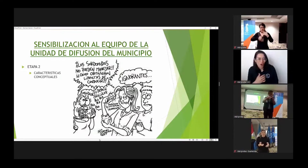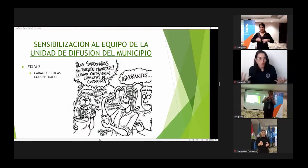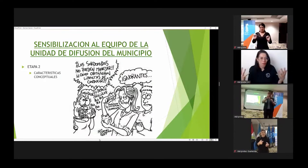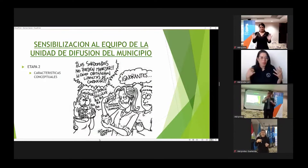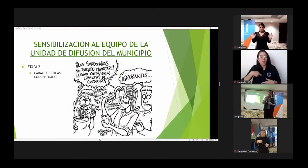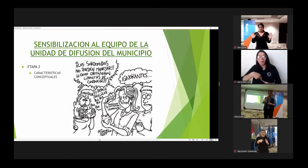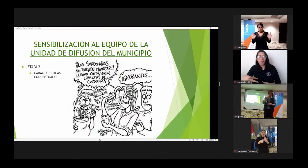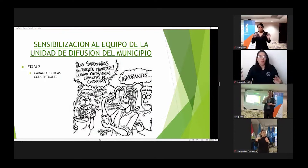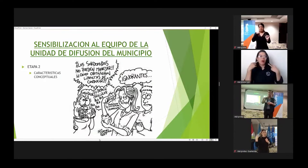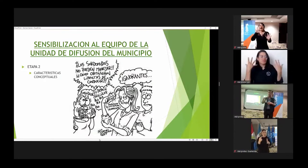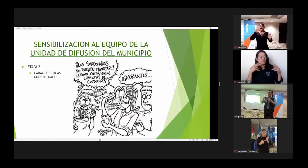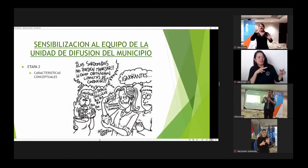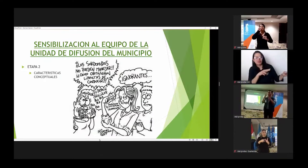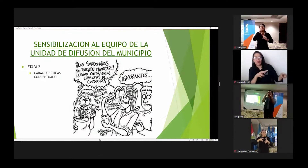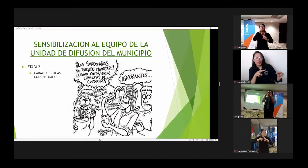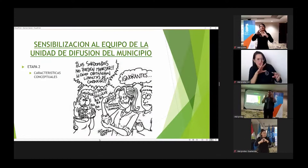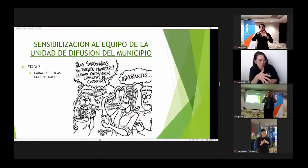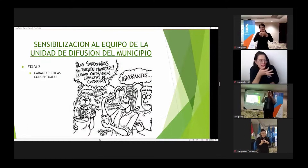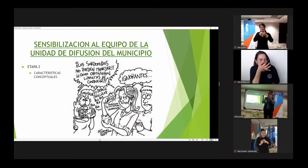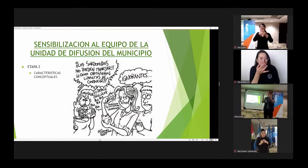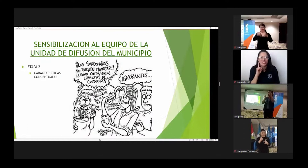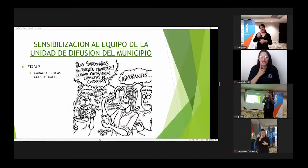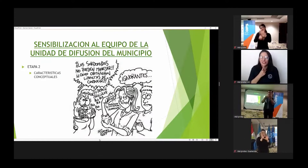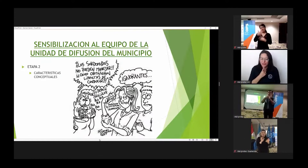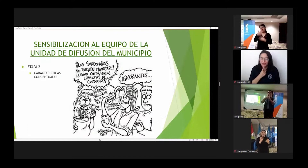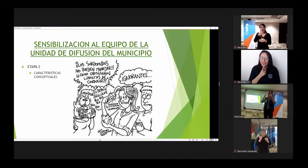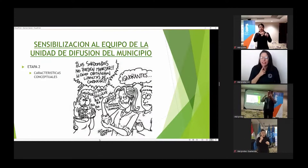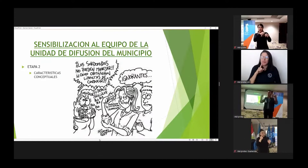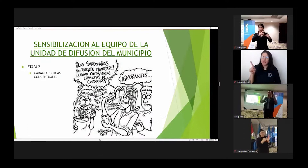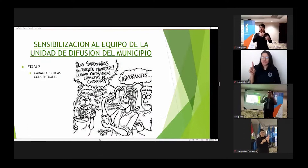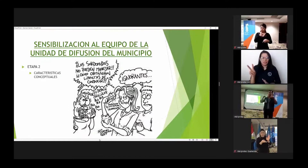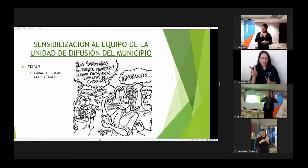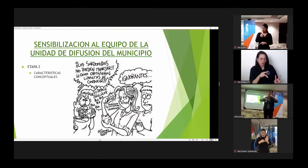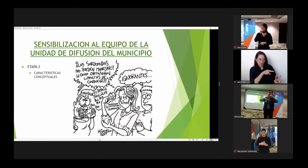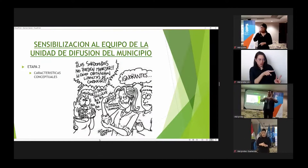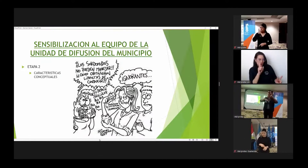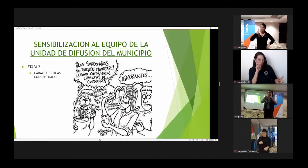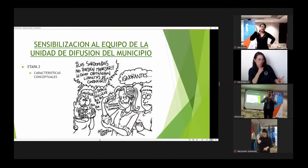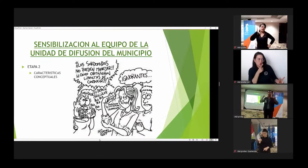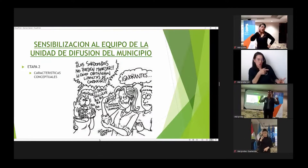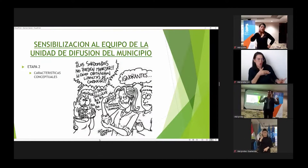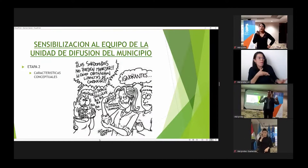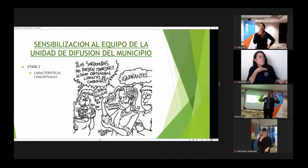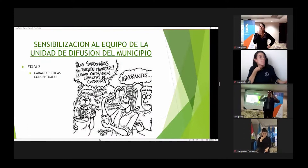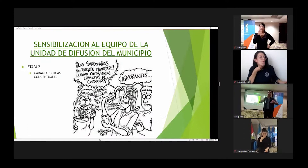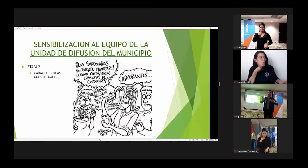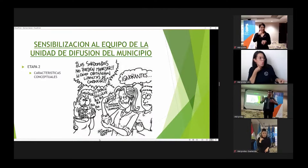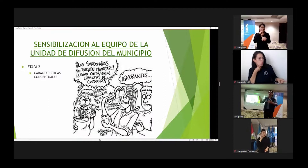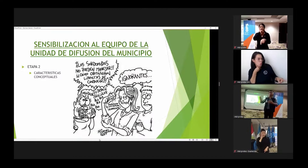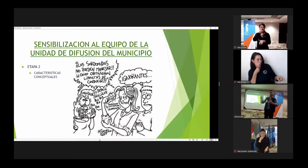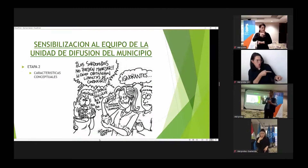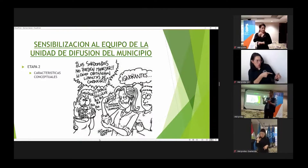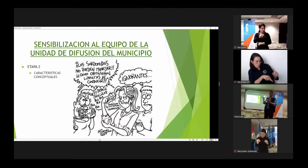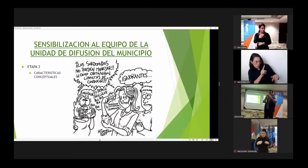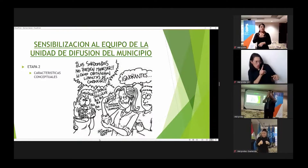ellos empezaron de alguna manera a etiquetar. Ustedes son sordomudos, ustedes pueden hacer, pero